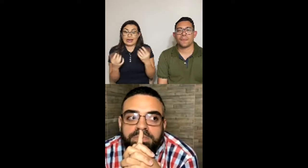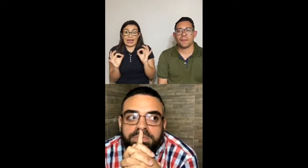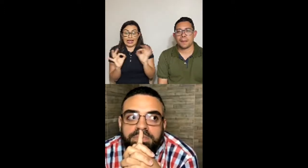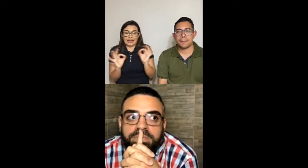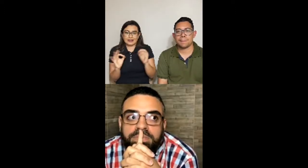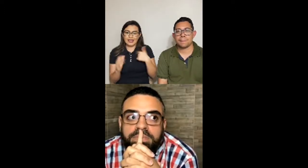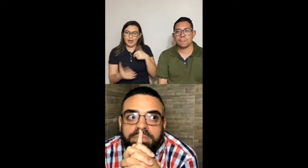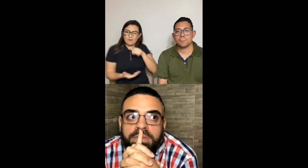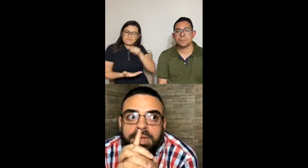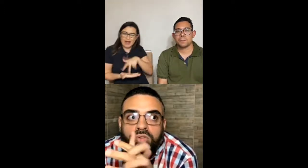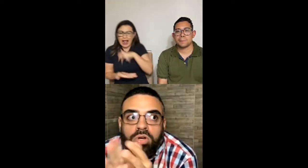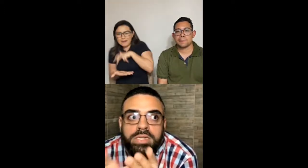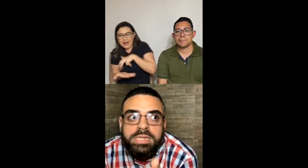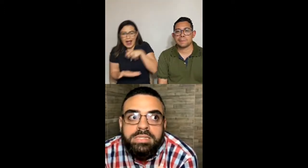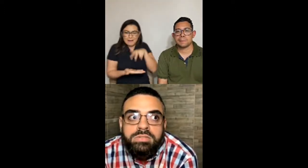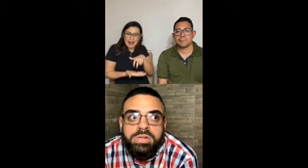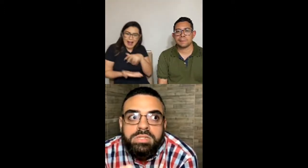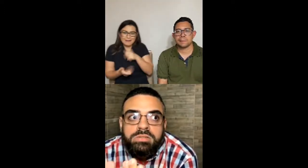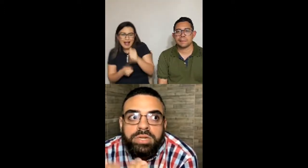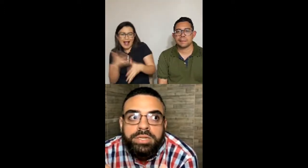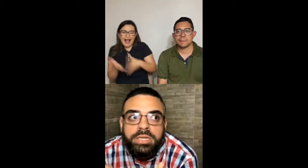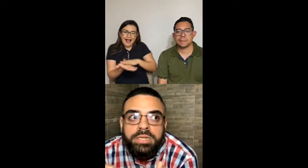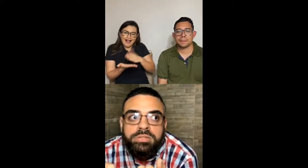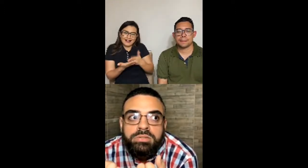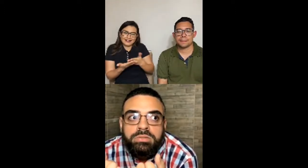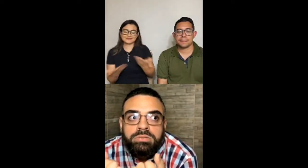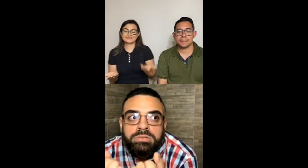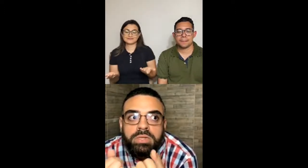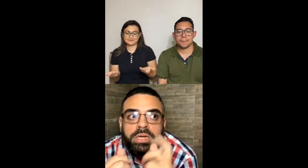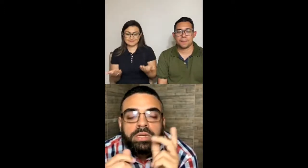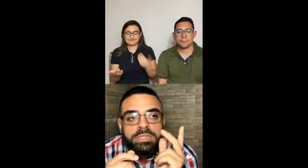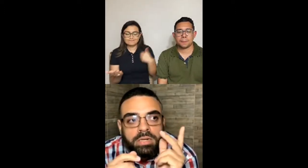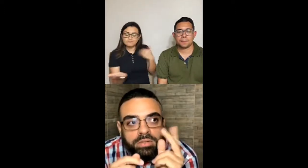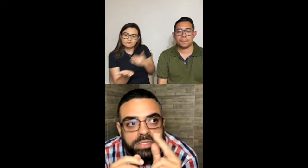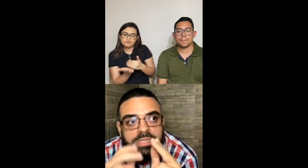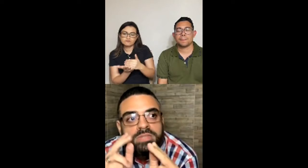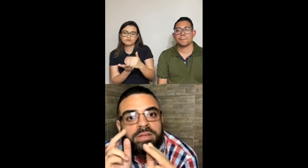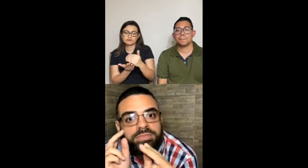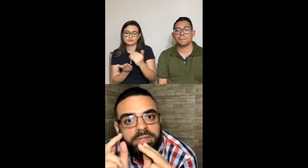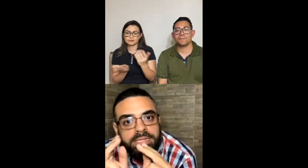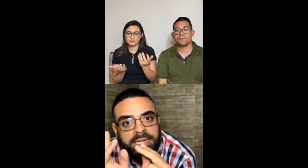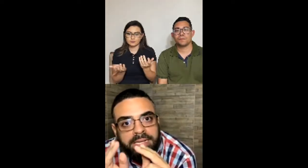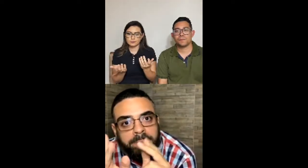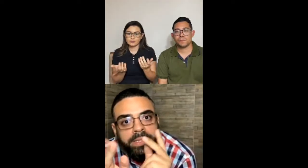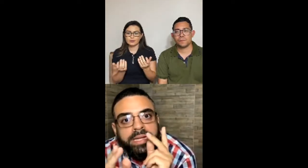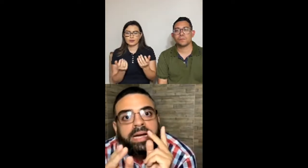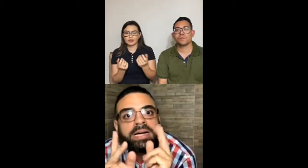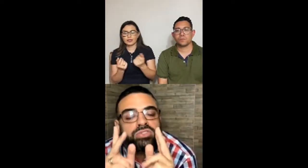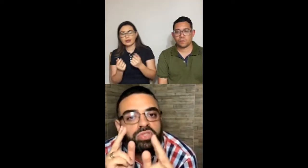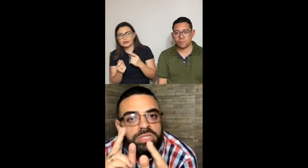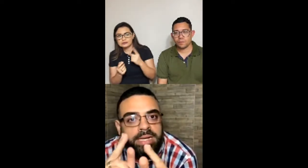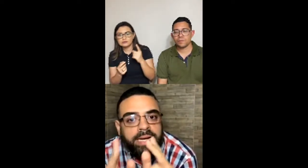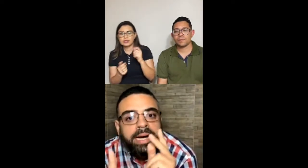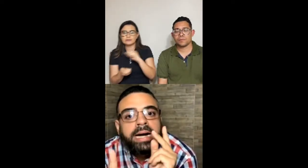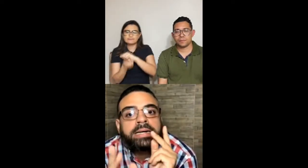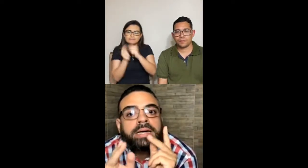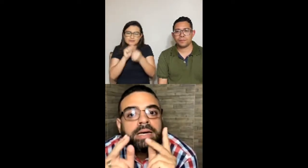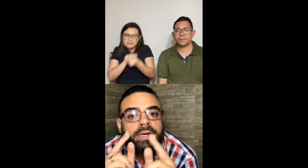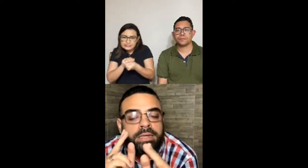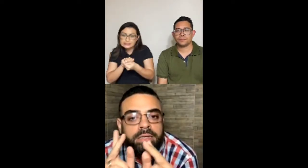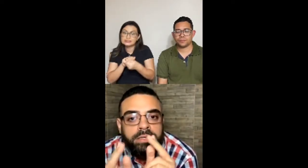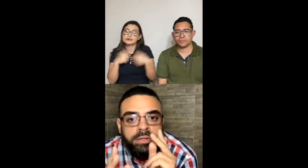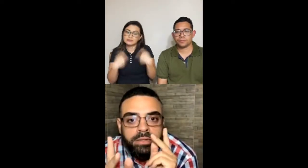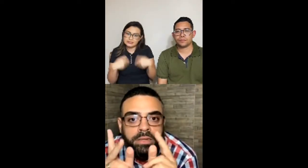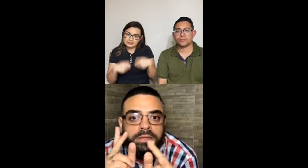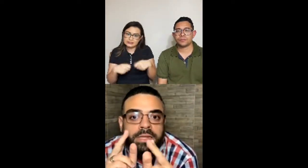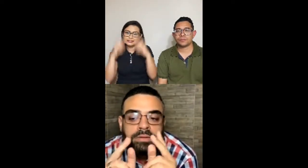E eu lá, empolgado, né? Então, assim, todas essas coisas no início, que